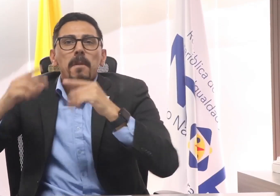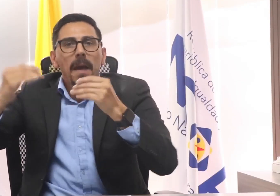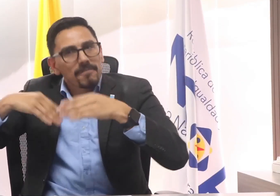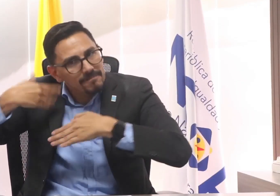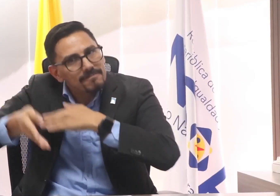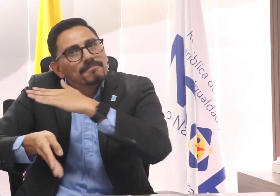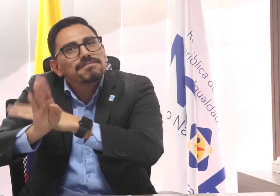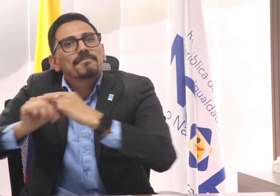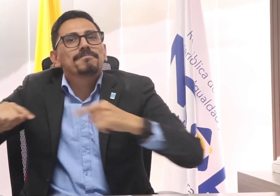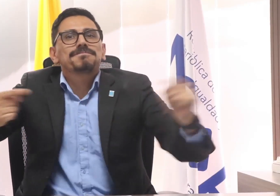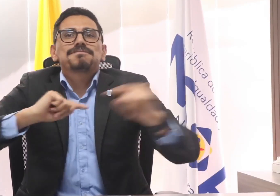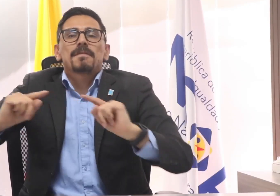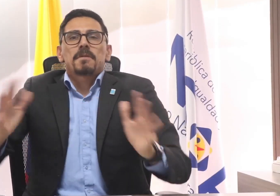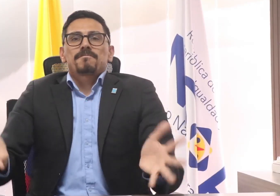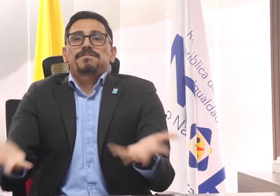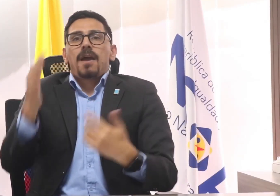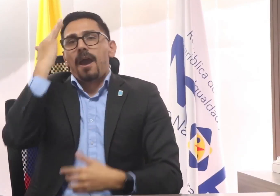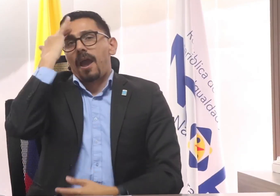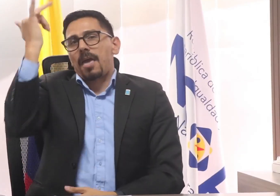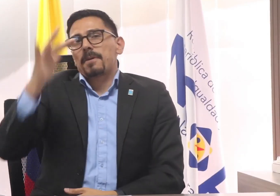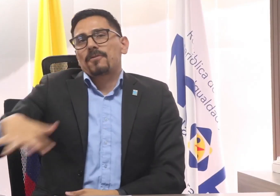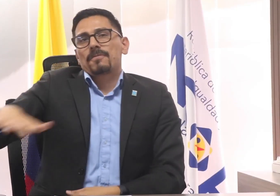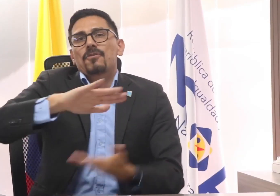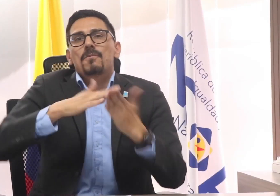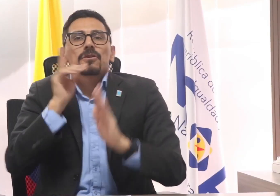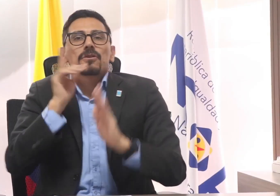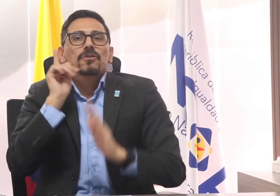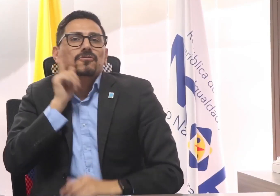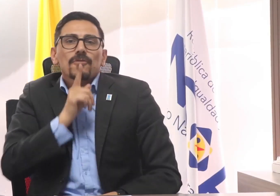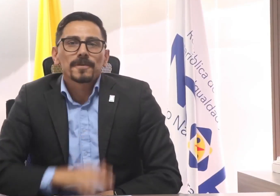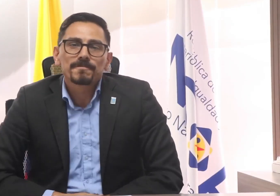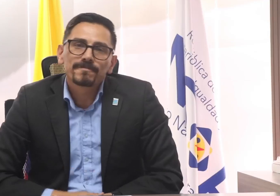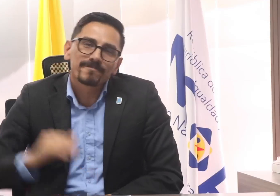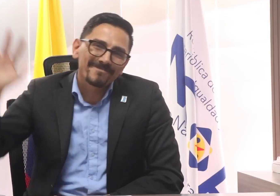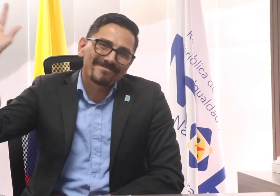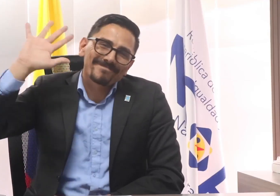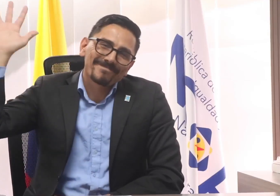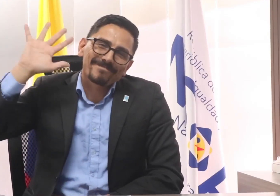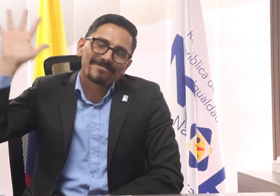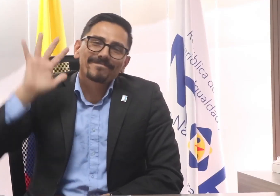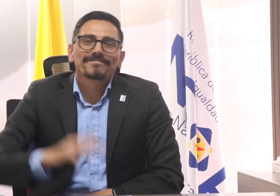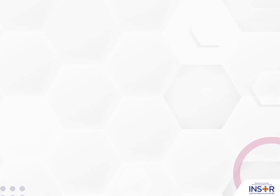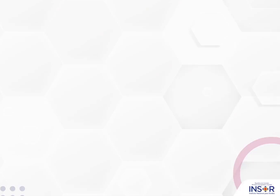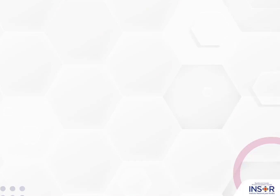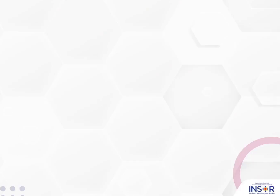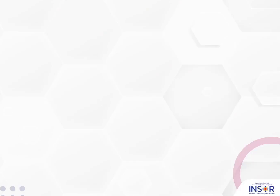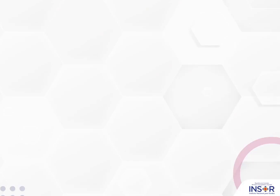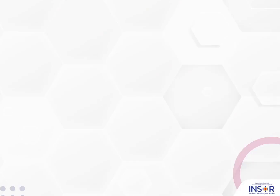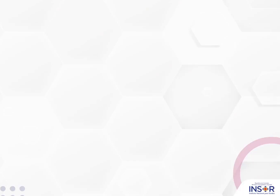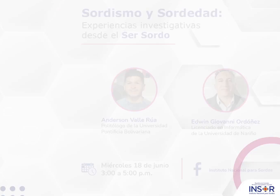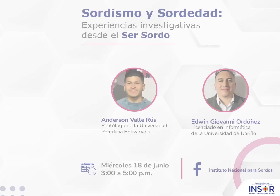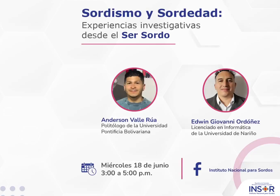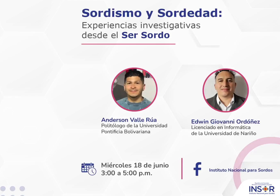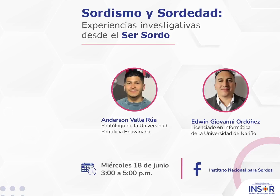contribuya a fortalecer los debates académicos de la comunidad sorda. Adiós.